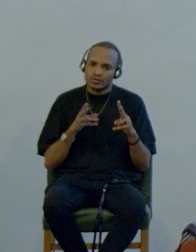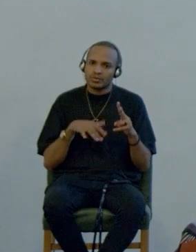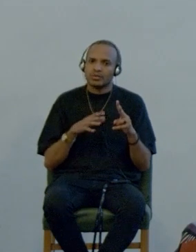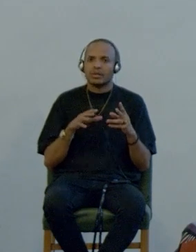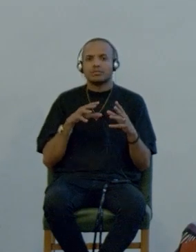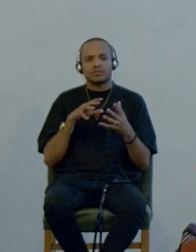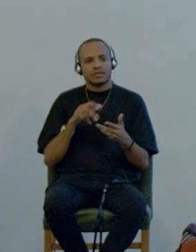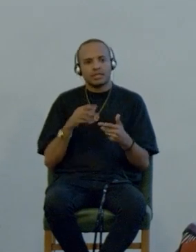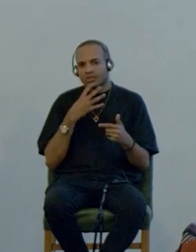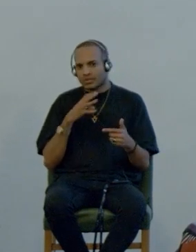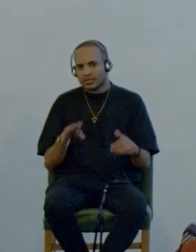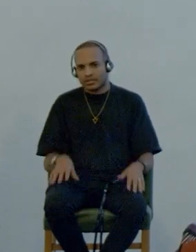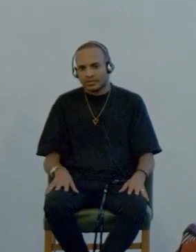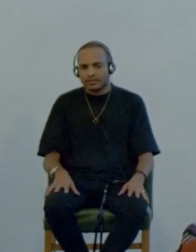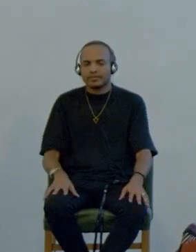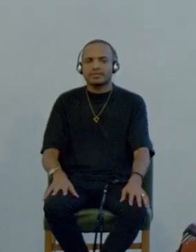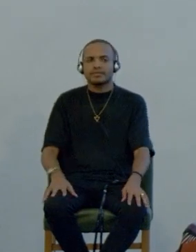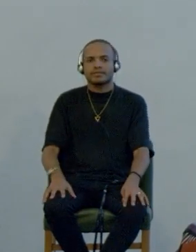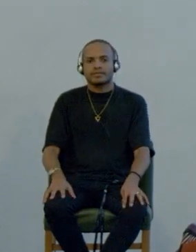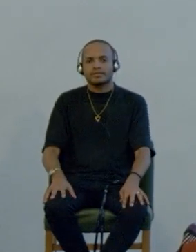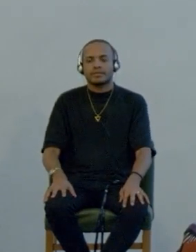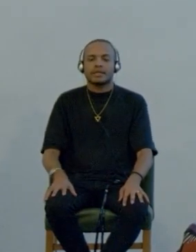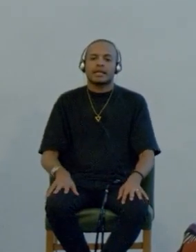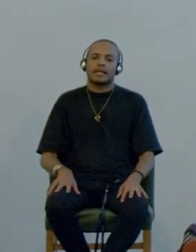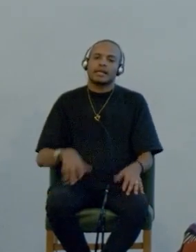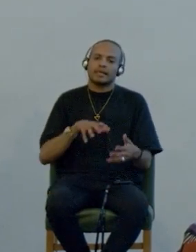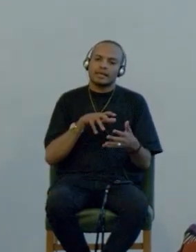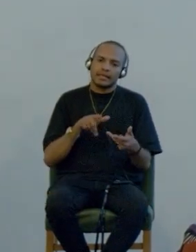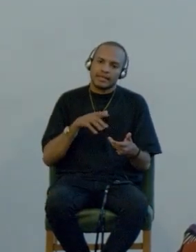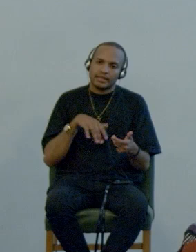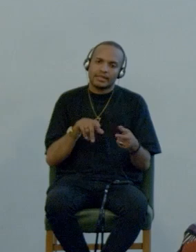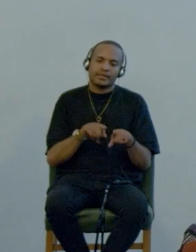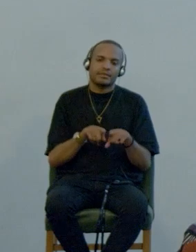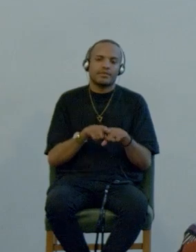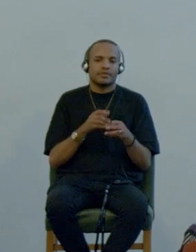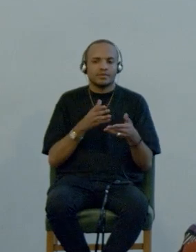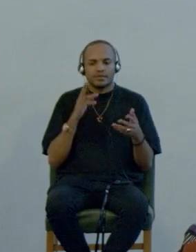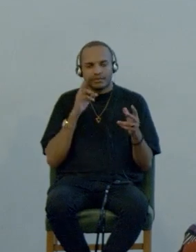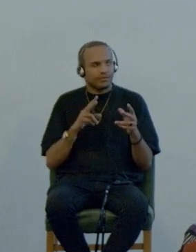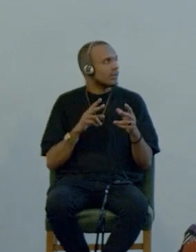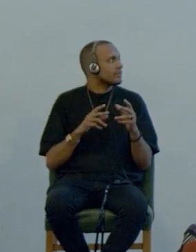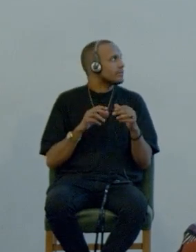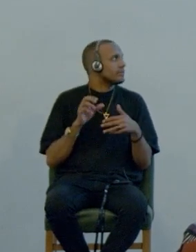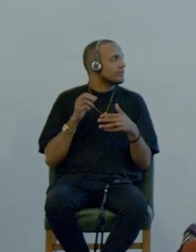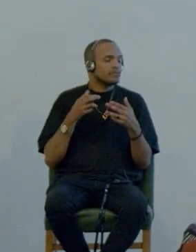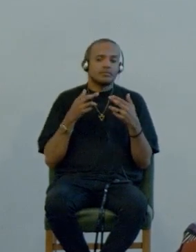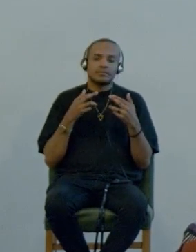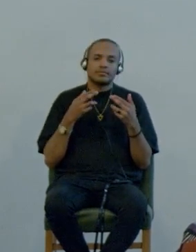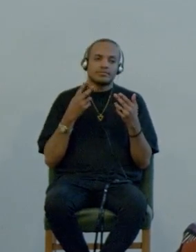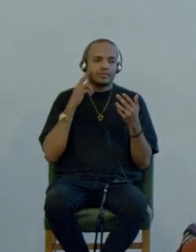vous entendez la résonance avec terra incognita. C'est d'abord un livre qui pose cette question